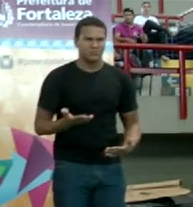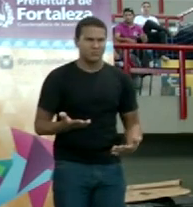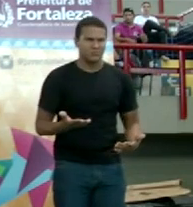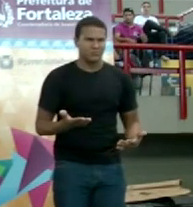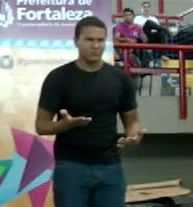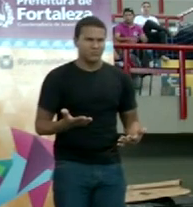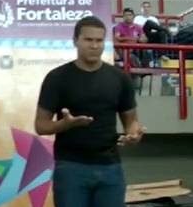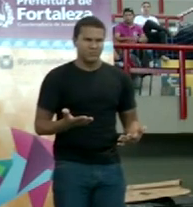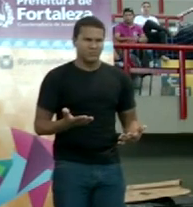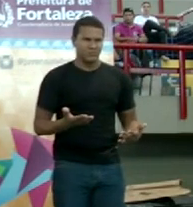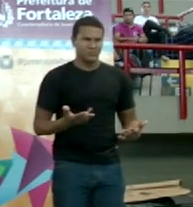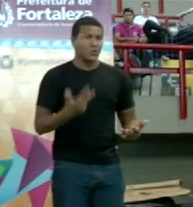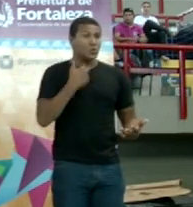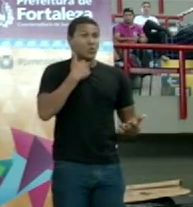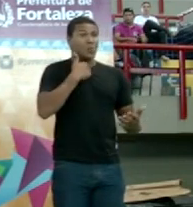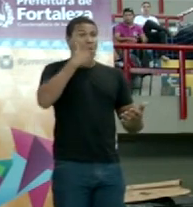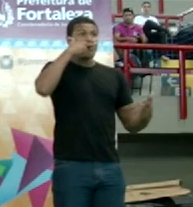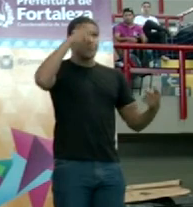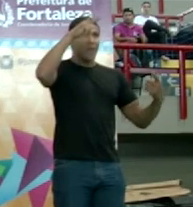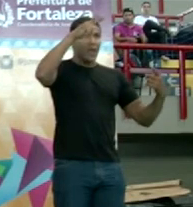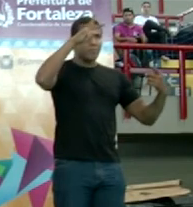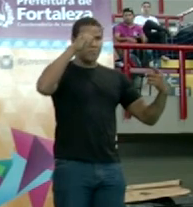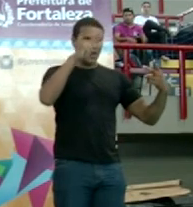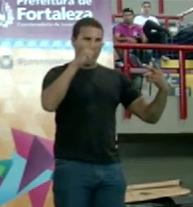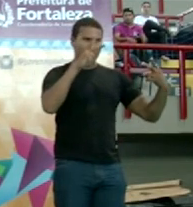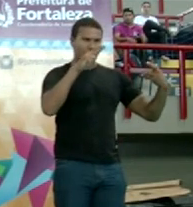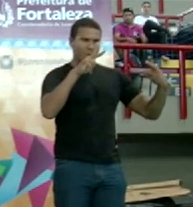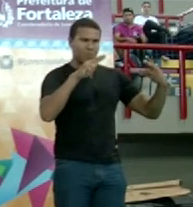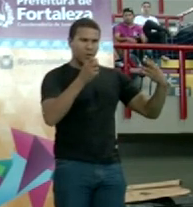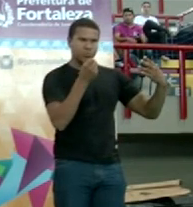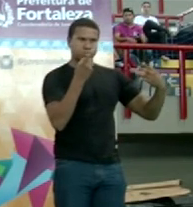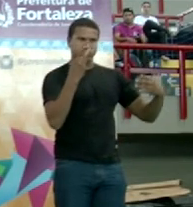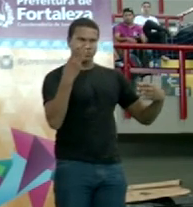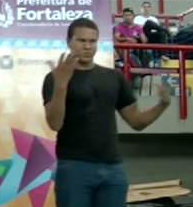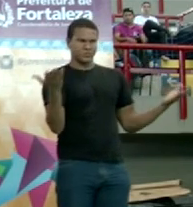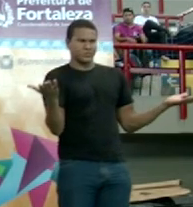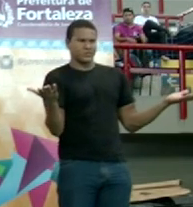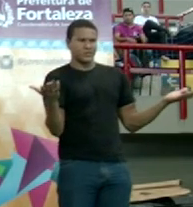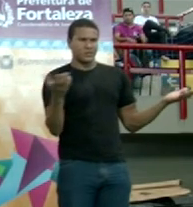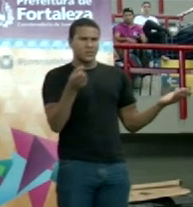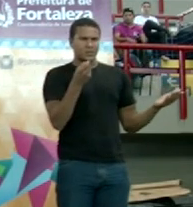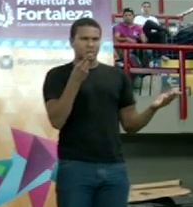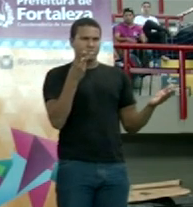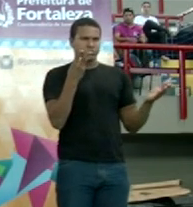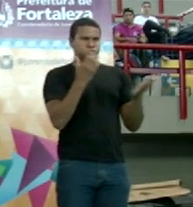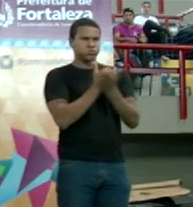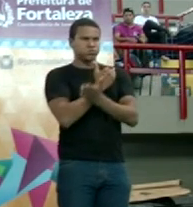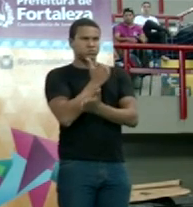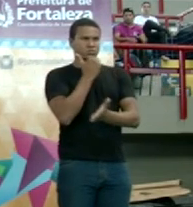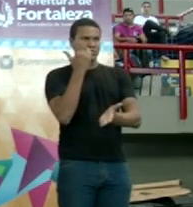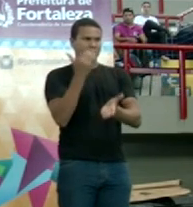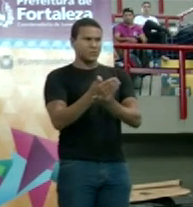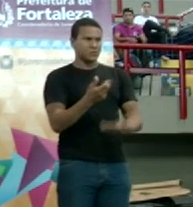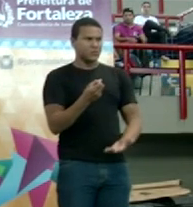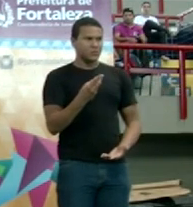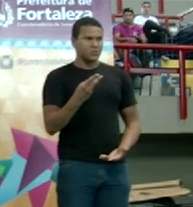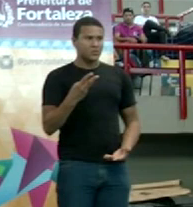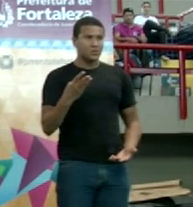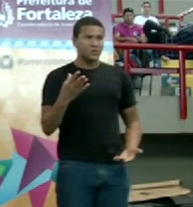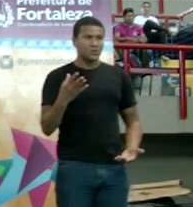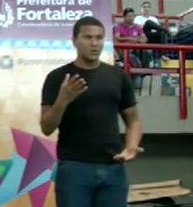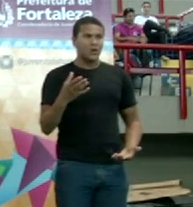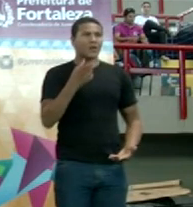usar 5, 6 vezes aspas, porque a aspa nem sempre é figura de linguagem. Quando eu